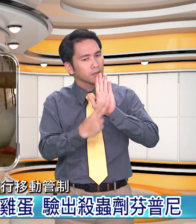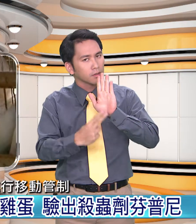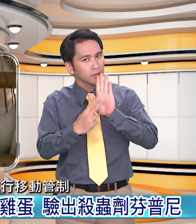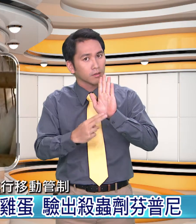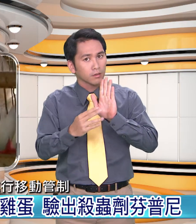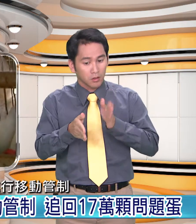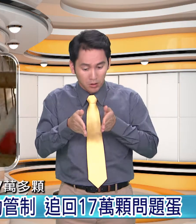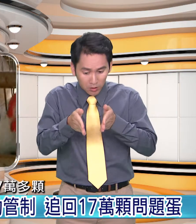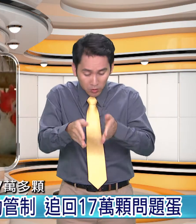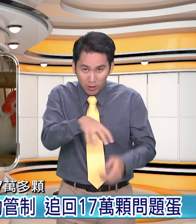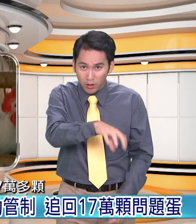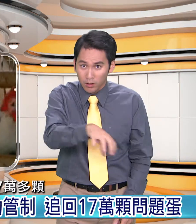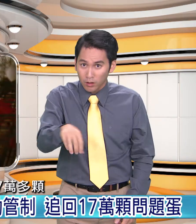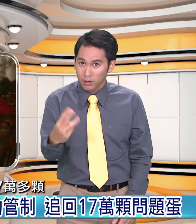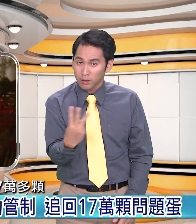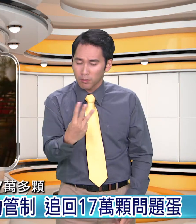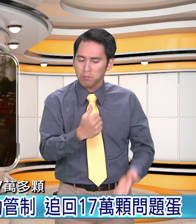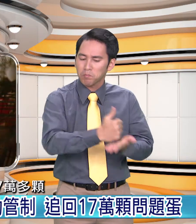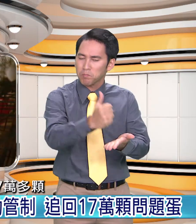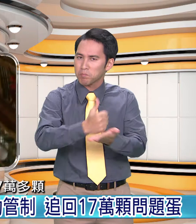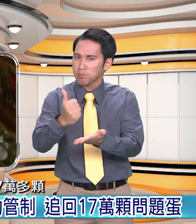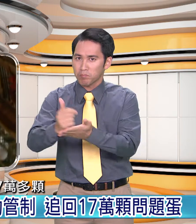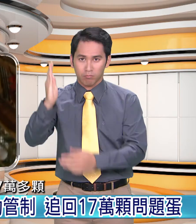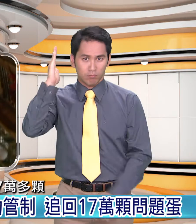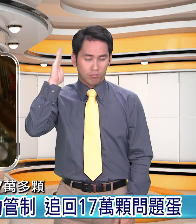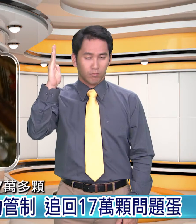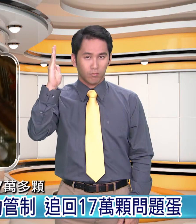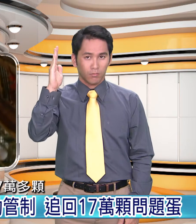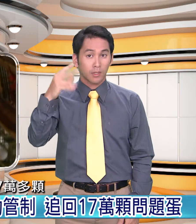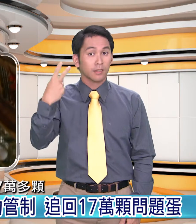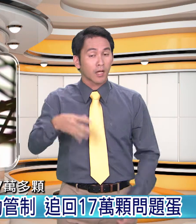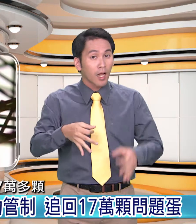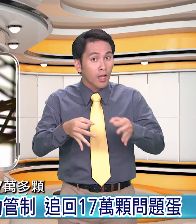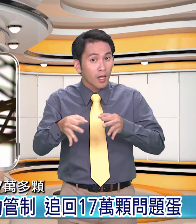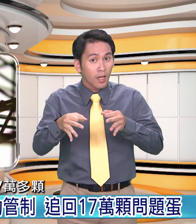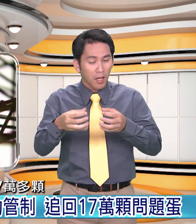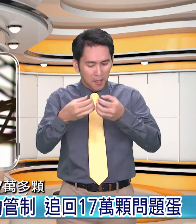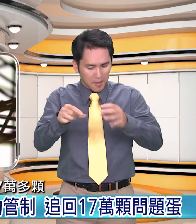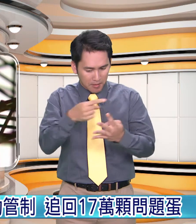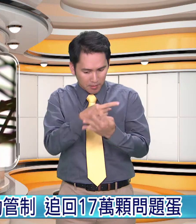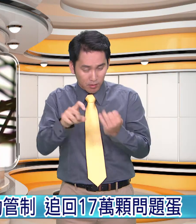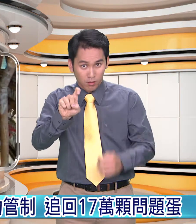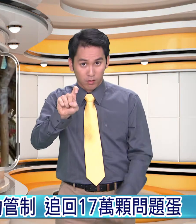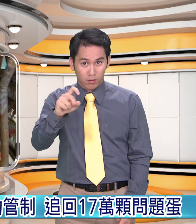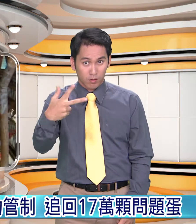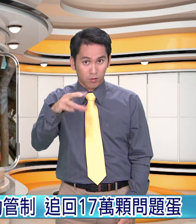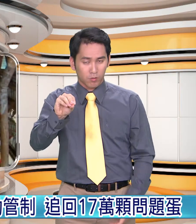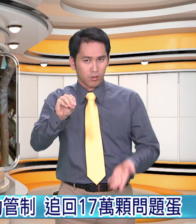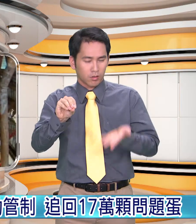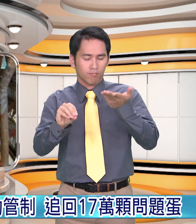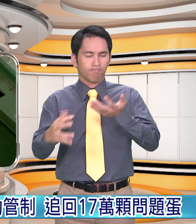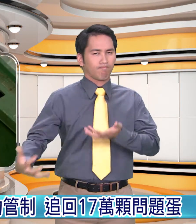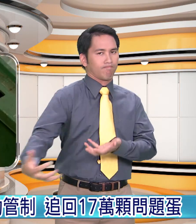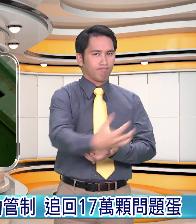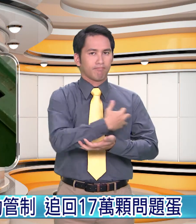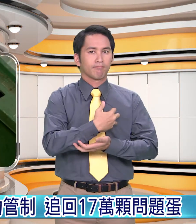制，并且追回总数约17万多颗上市的问题鸡蛋。